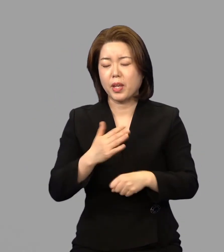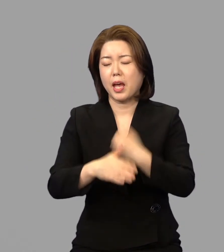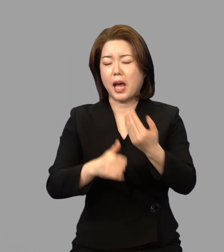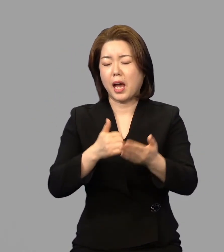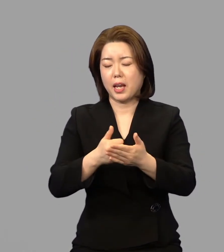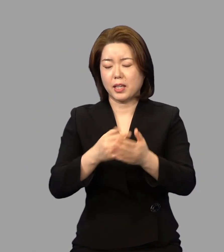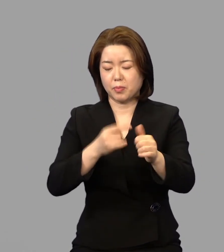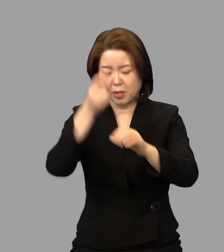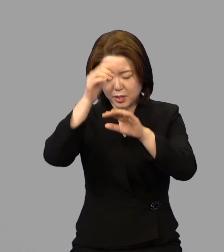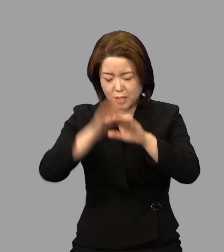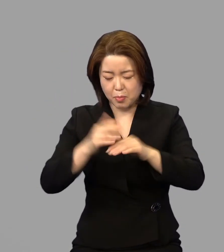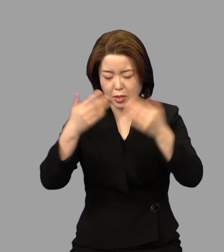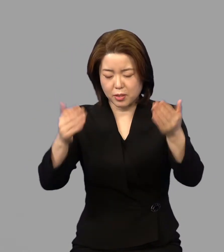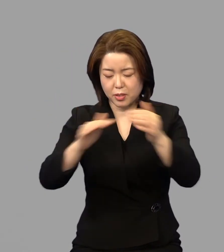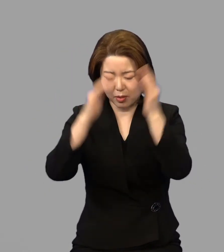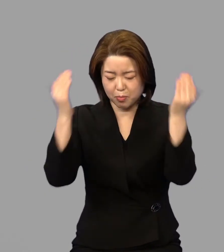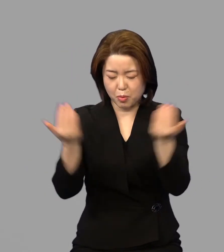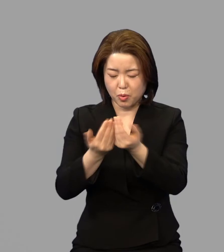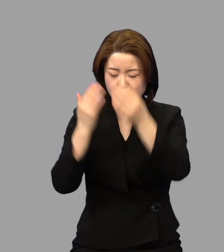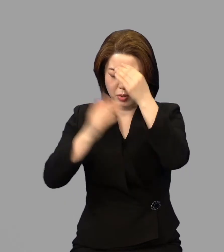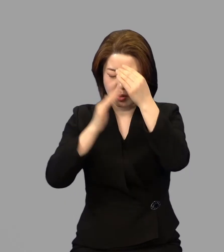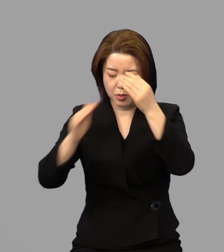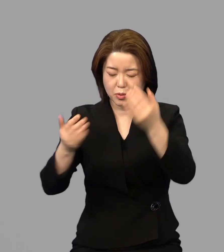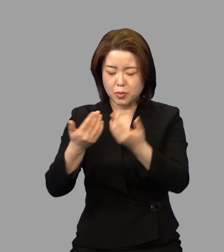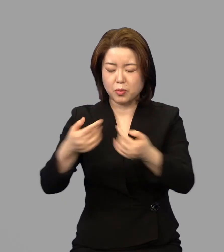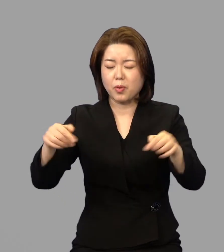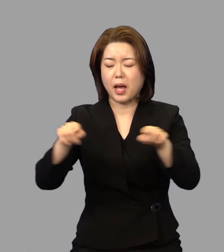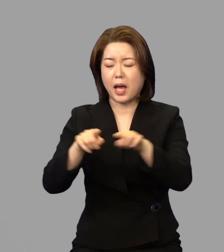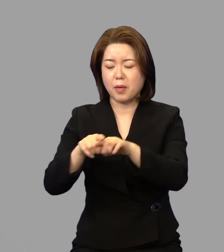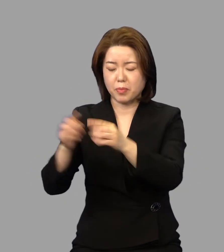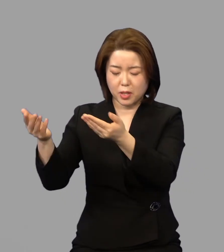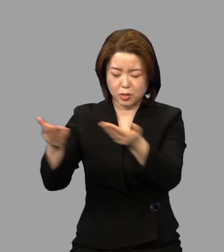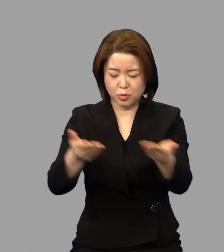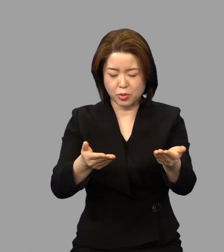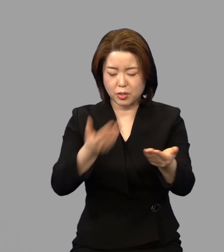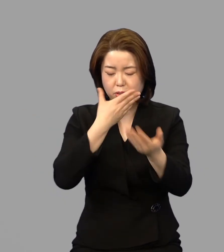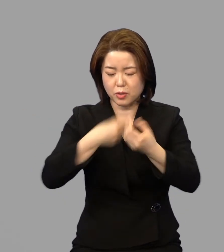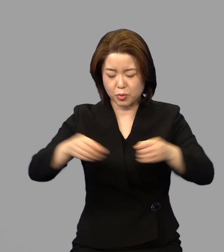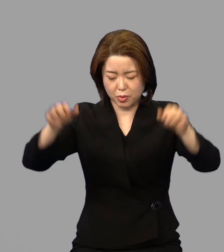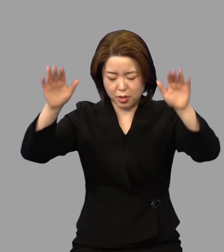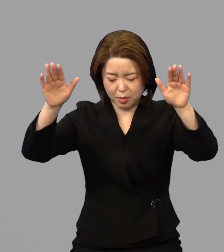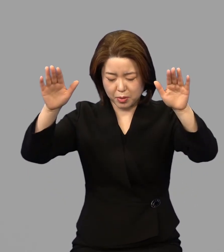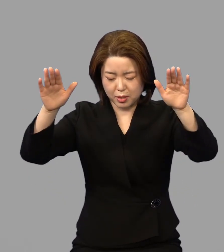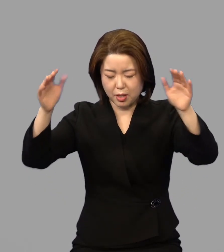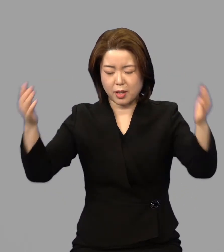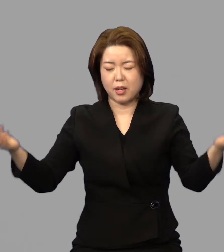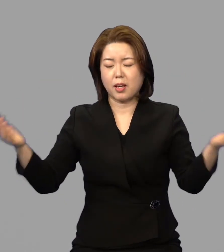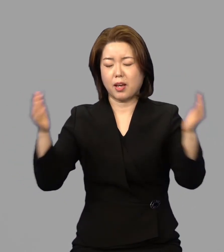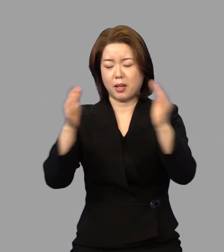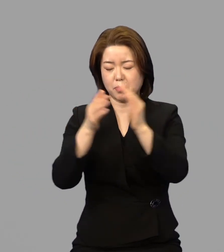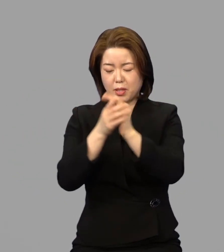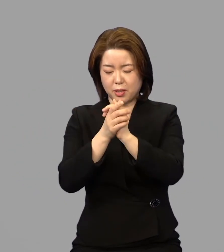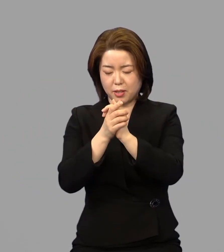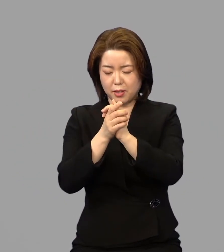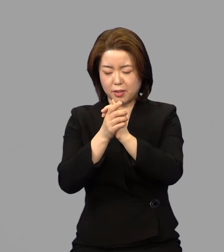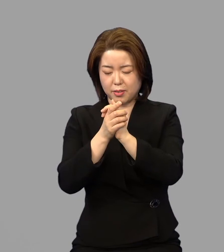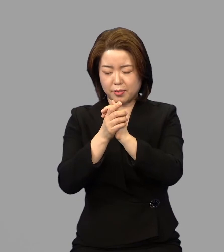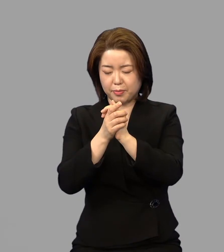하나님께 예배하는 모든 성도들과 함께 하시기를 축원하옵나이다. 아멘.